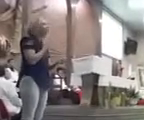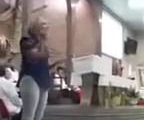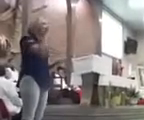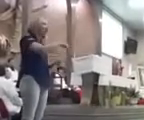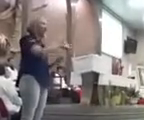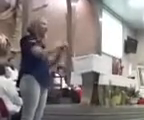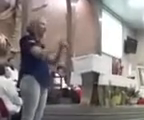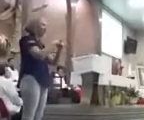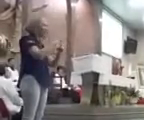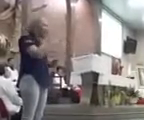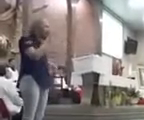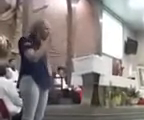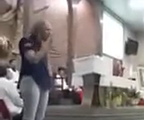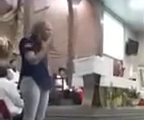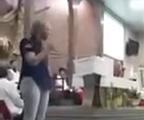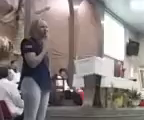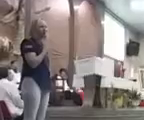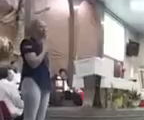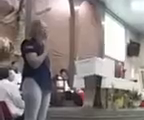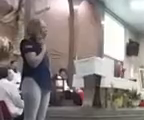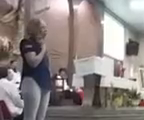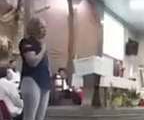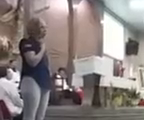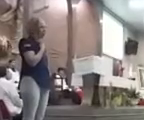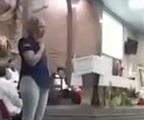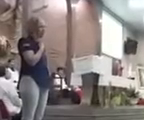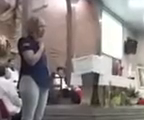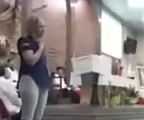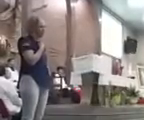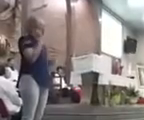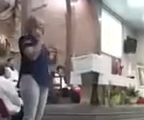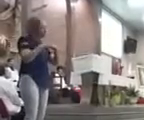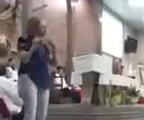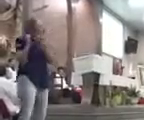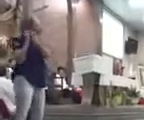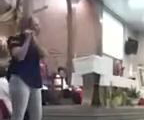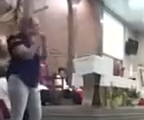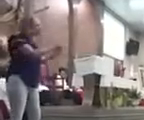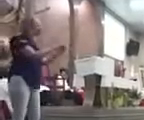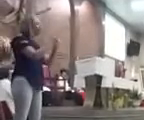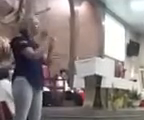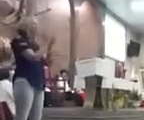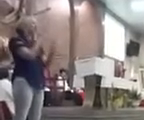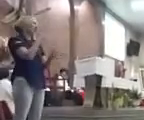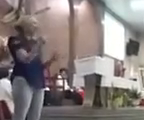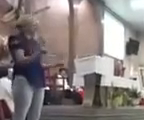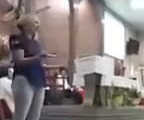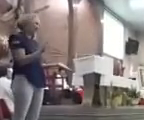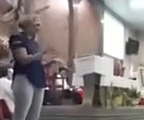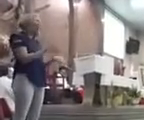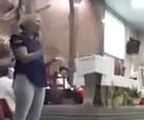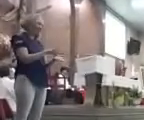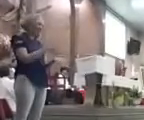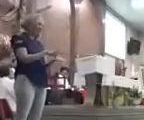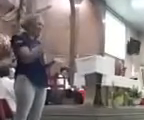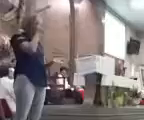missa. Não dá para vir sozinho. Tem que vir em família.